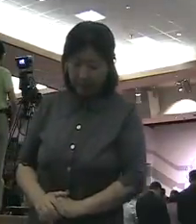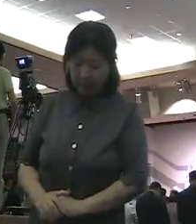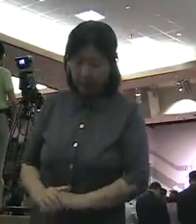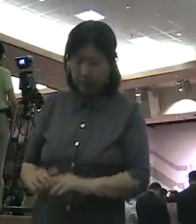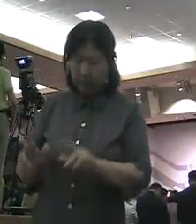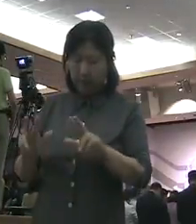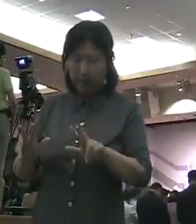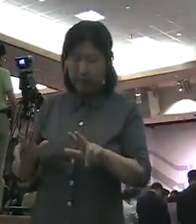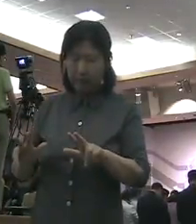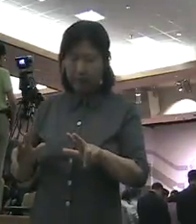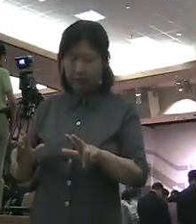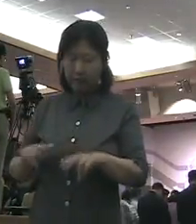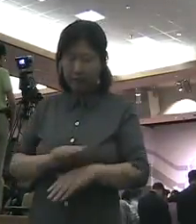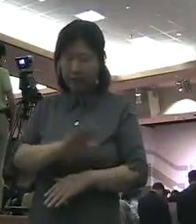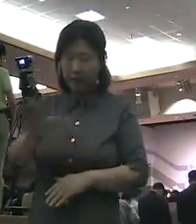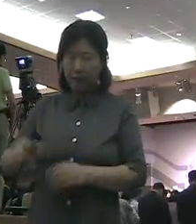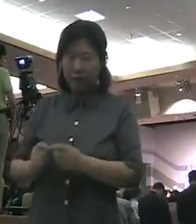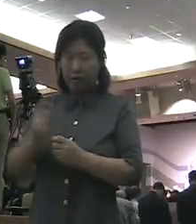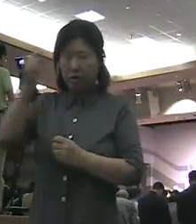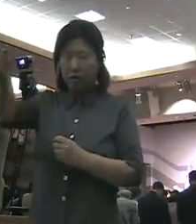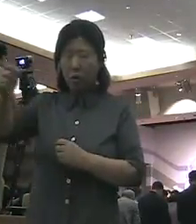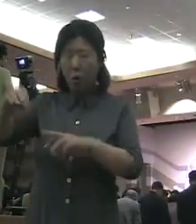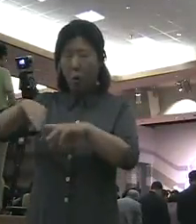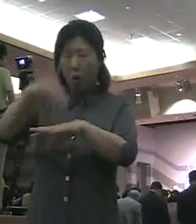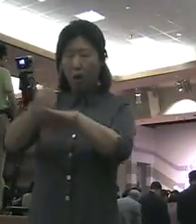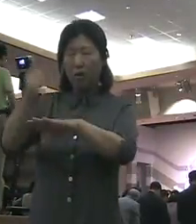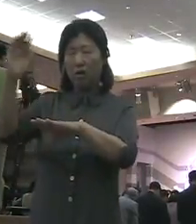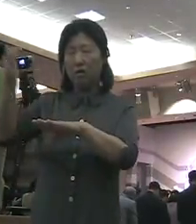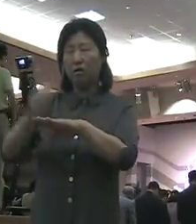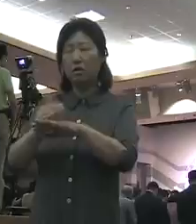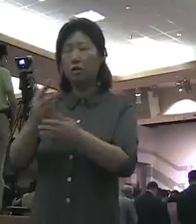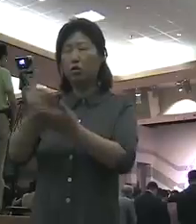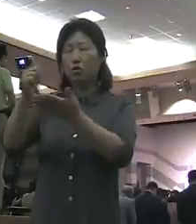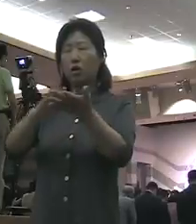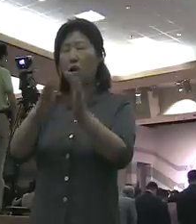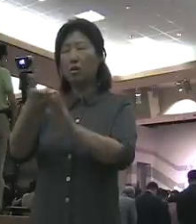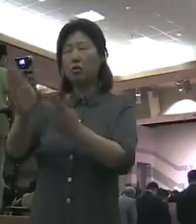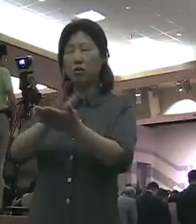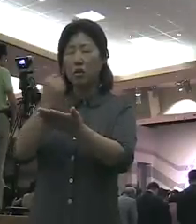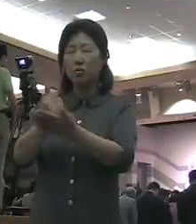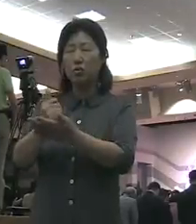지금은 우리의 영원한 왕 되신 우리 주 예수 그리스도의 은혜와